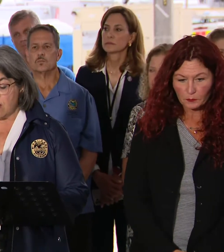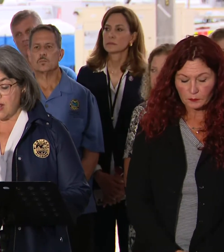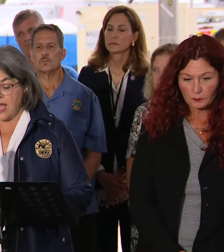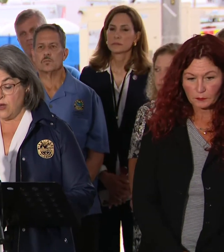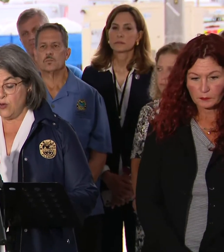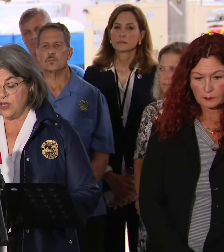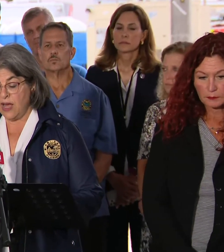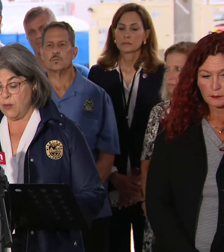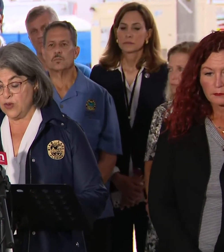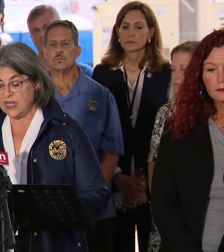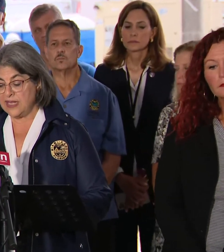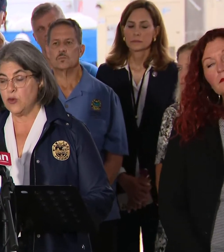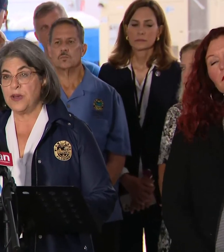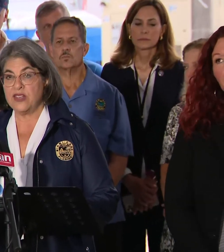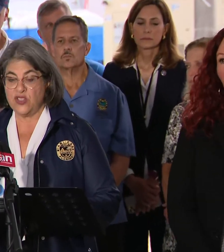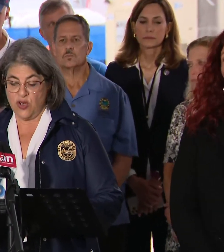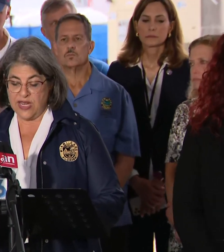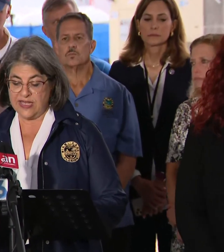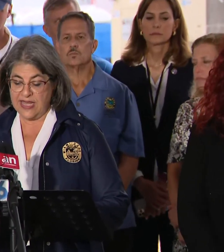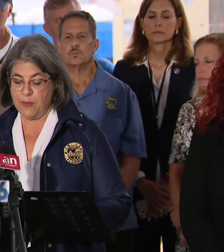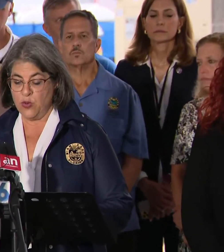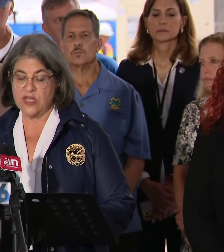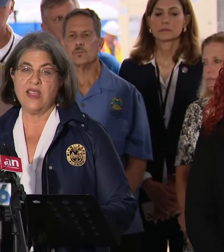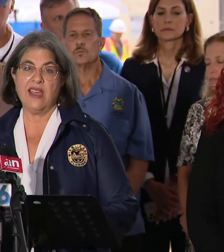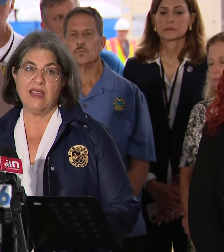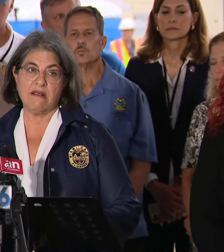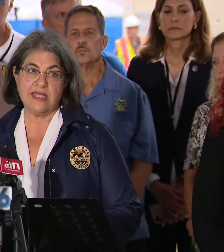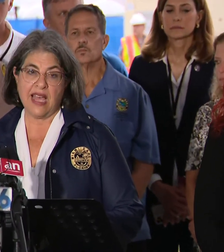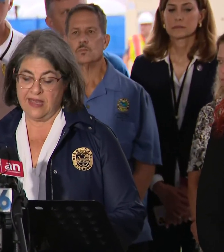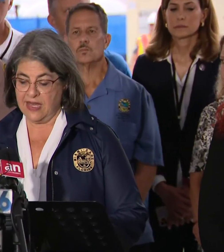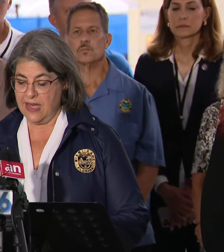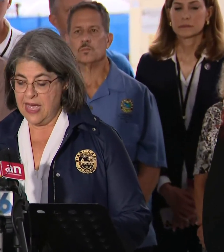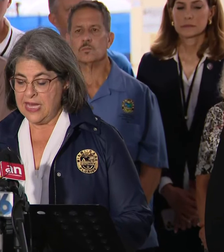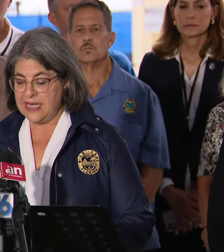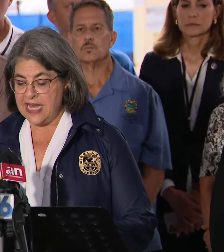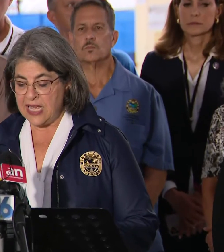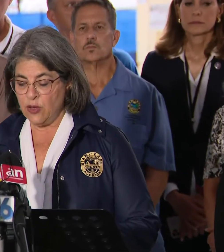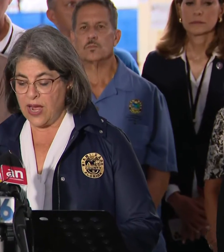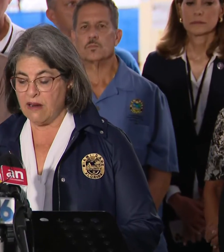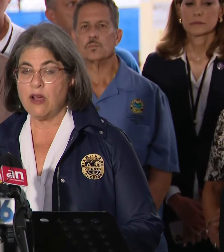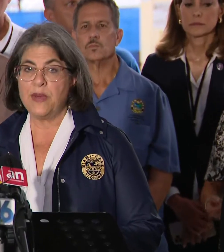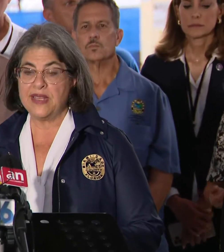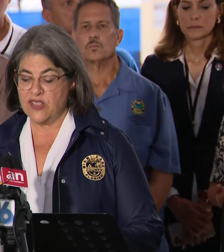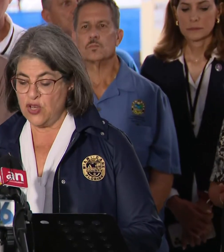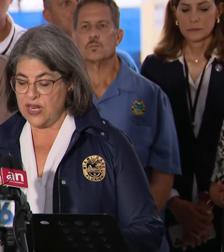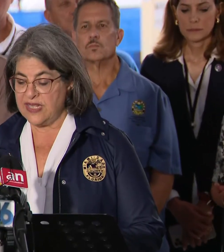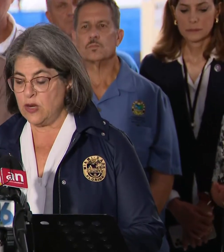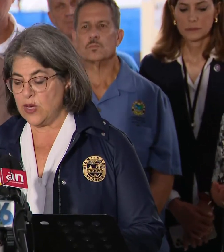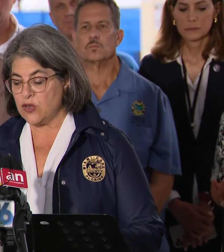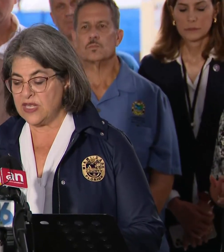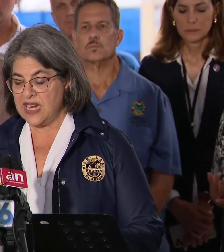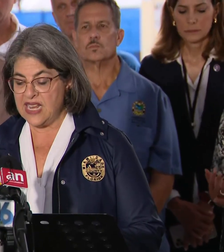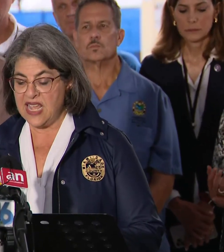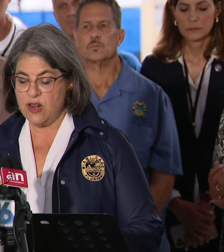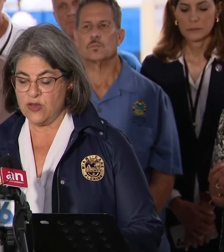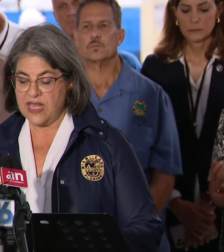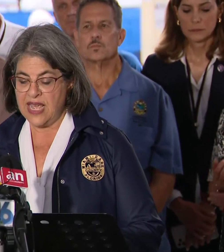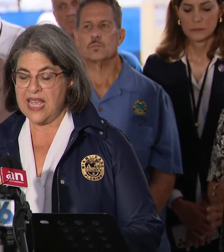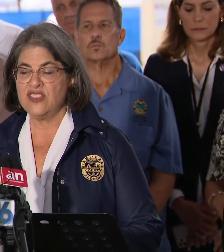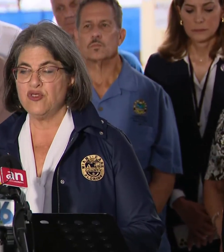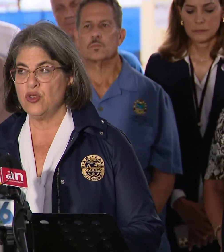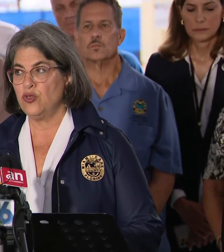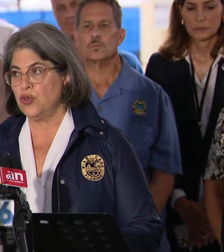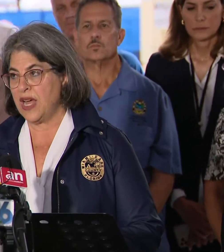4:45 reanudamos las operaciones de búsqueda y rescate, siguiendo las recomendaciones de nuestros